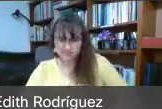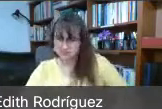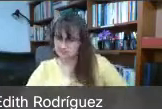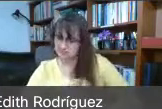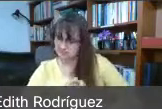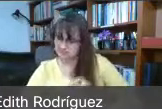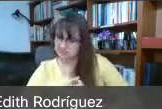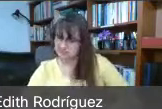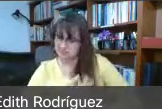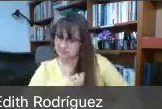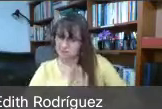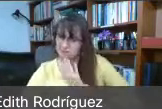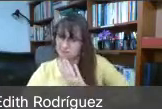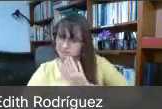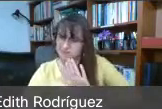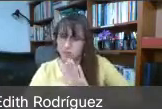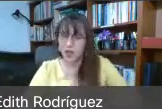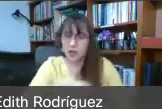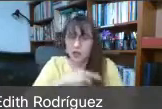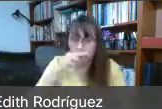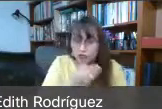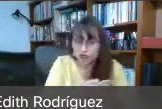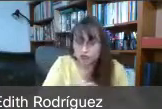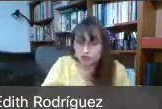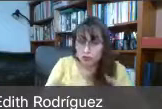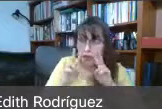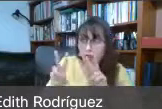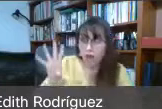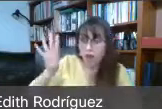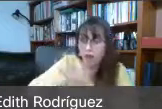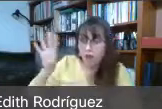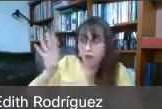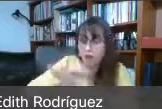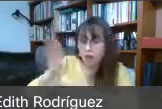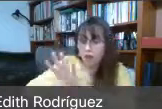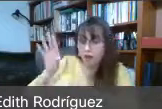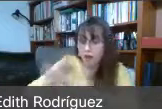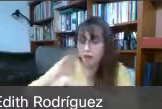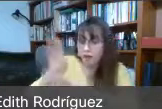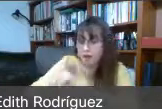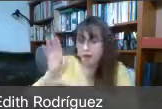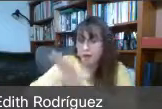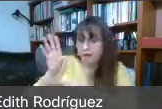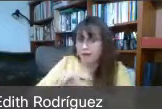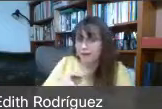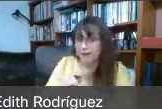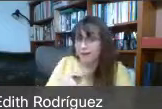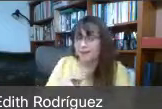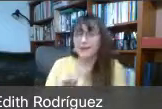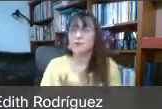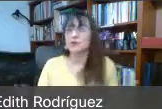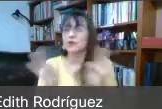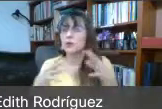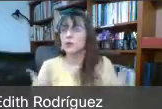sordo y además tiene una alta carga cultural desde el uso de la lengua de señas